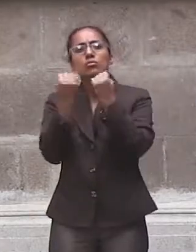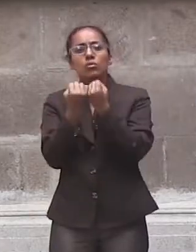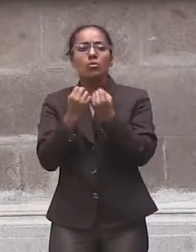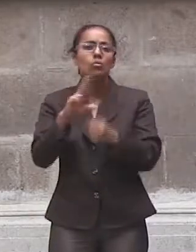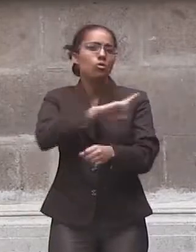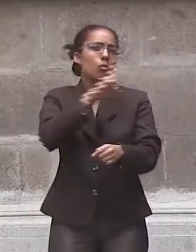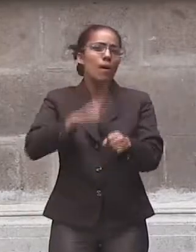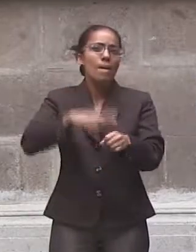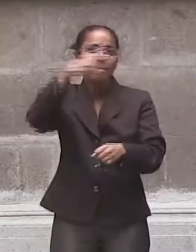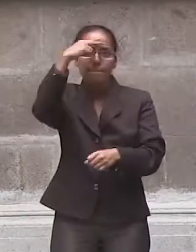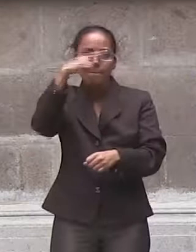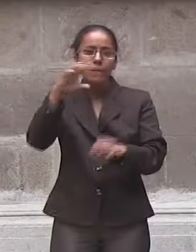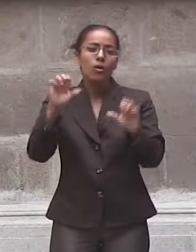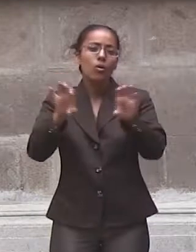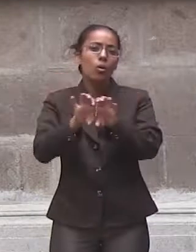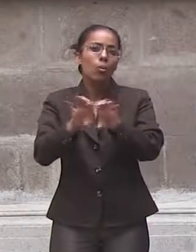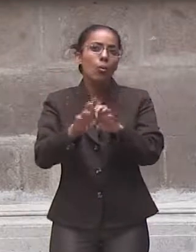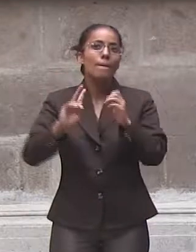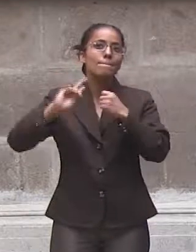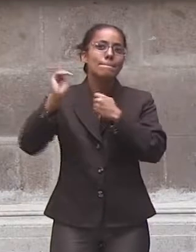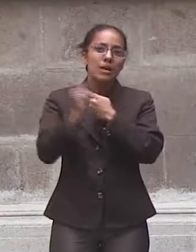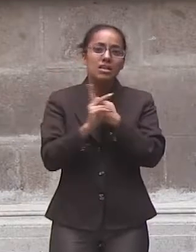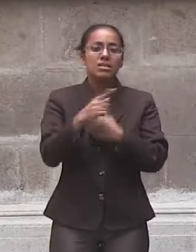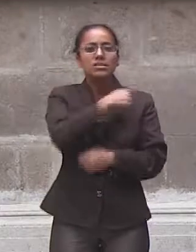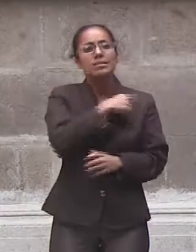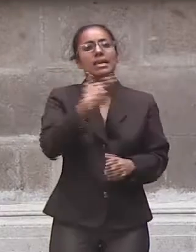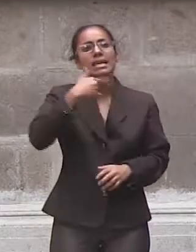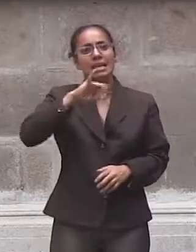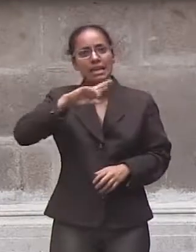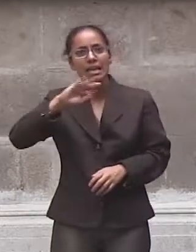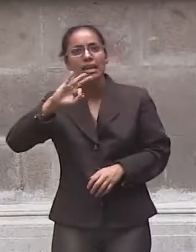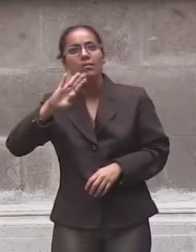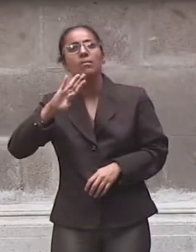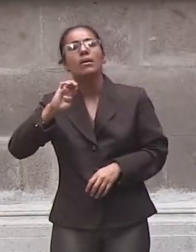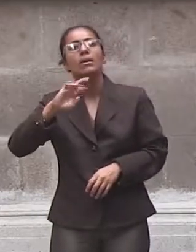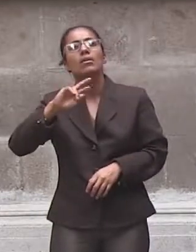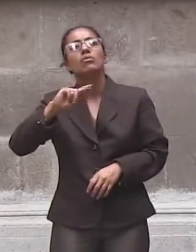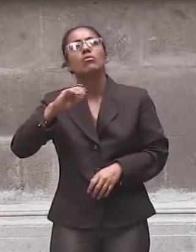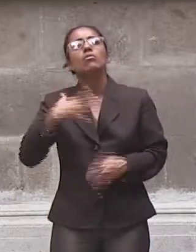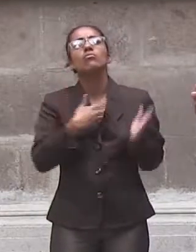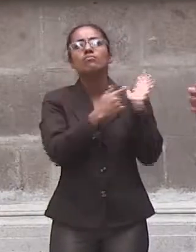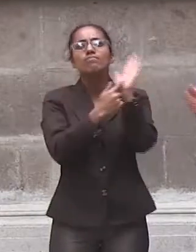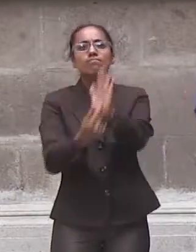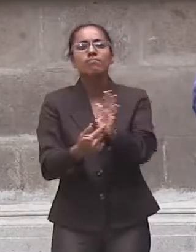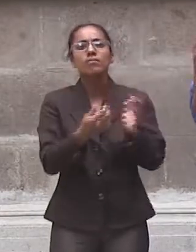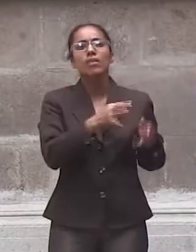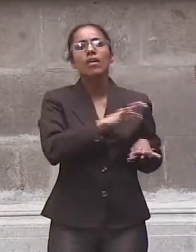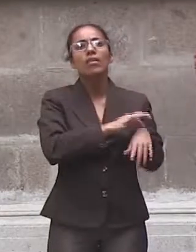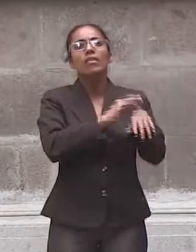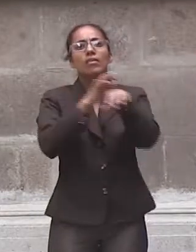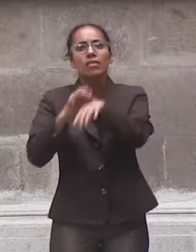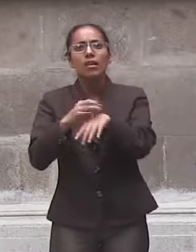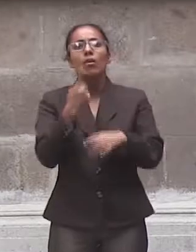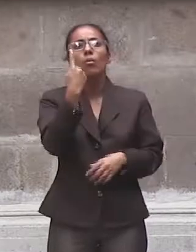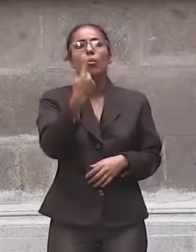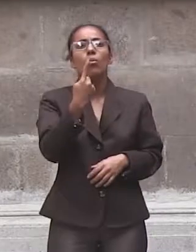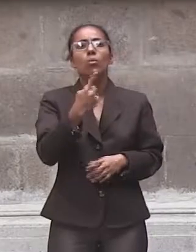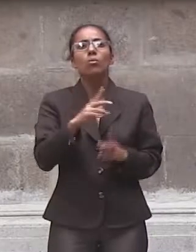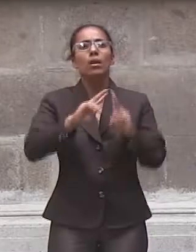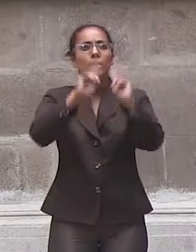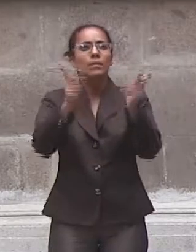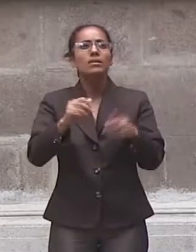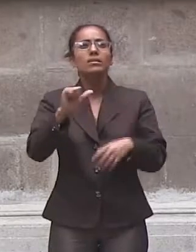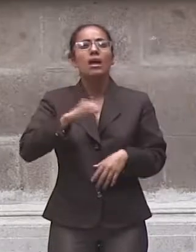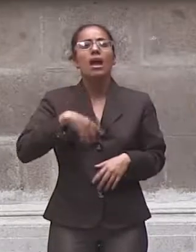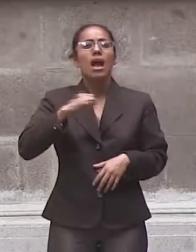este gilberto trabajo una pieza que creo que es una oportunidad única para ver lo que es una arqueología de